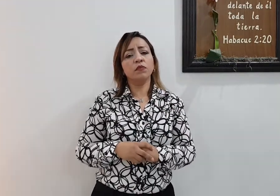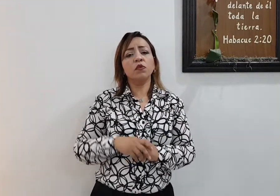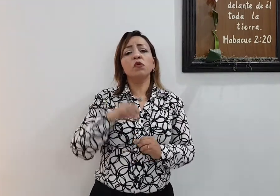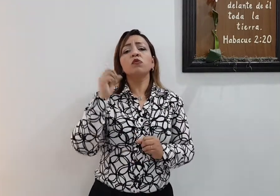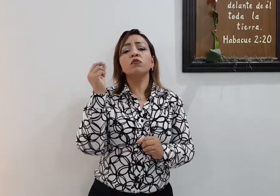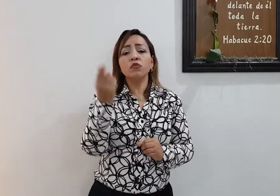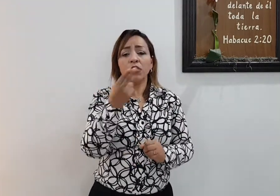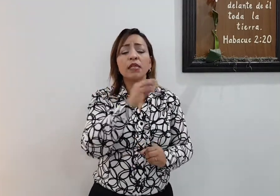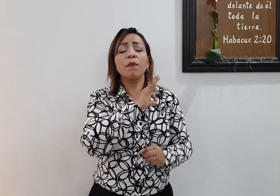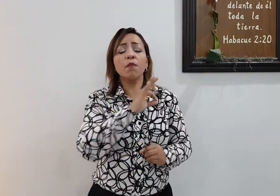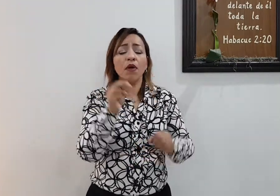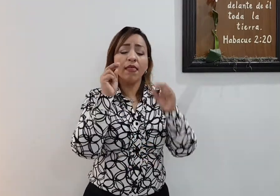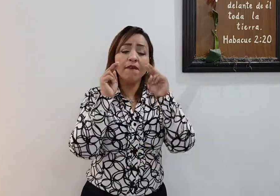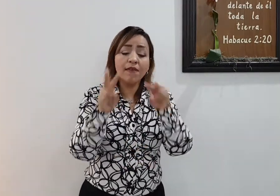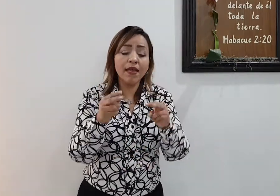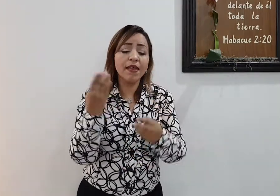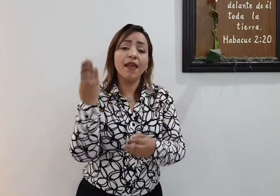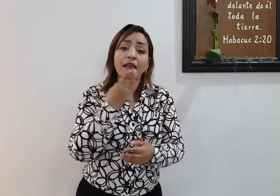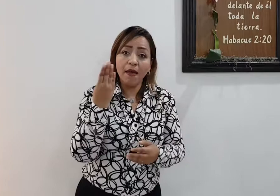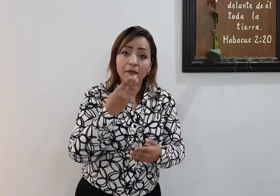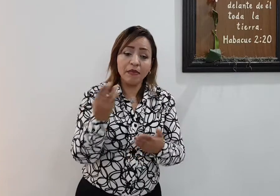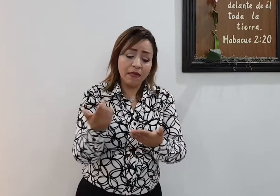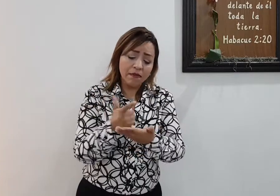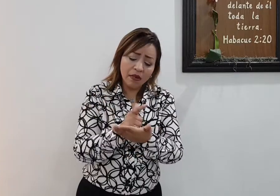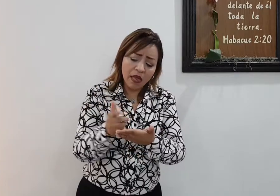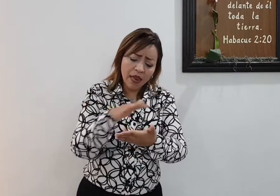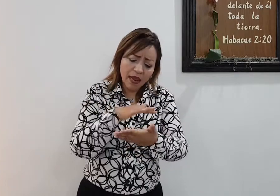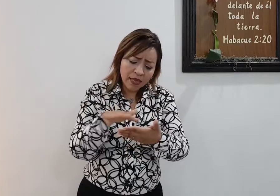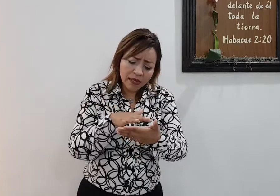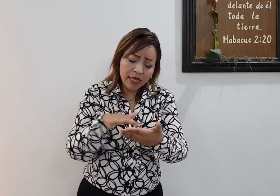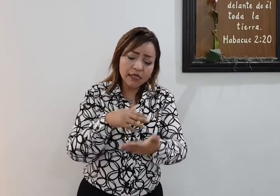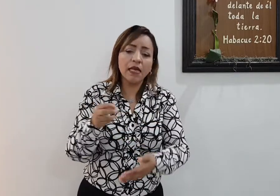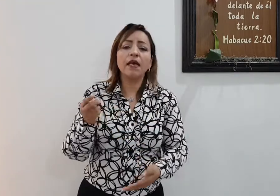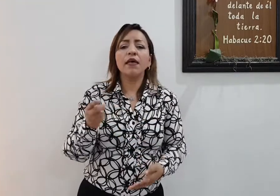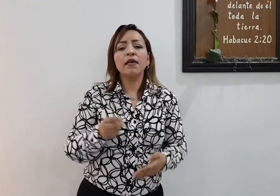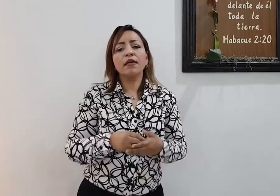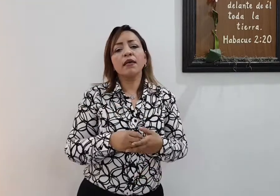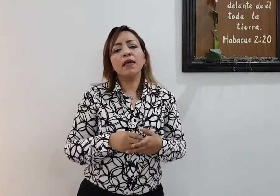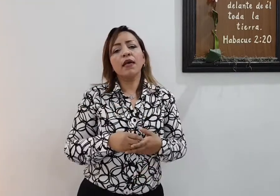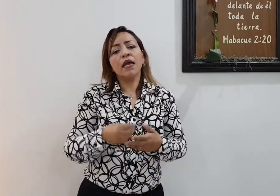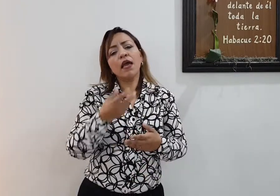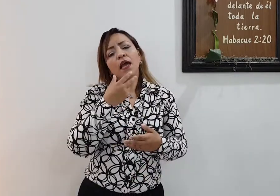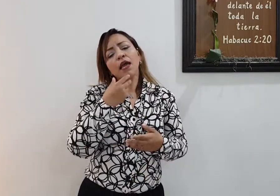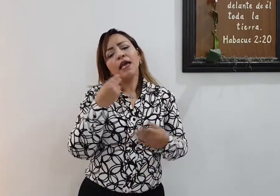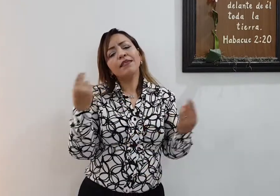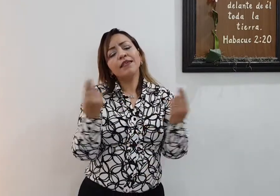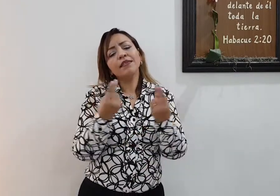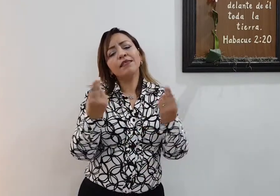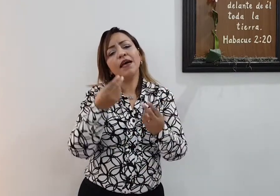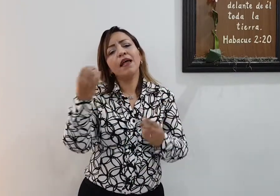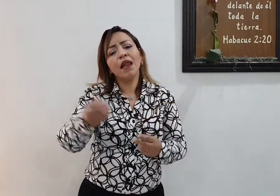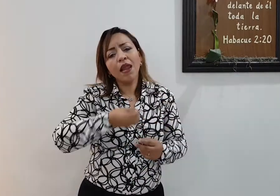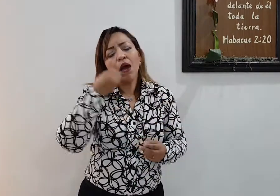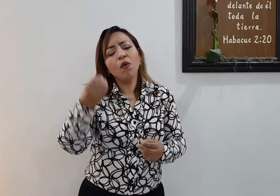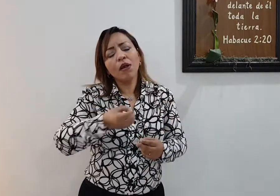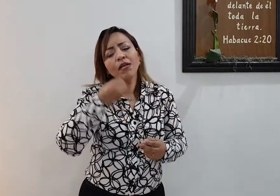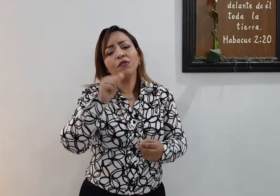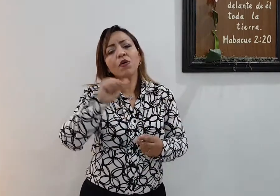clama a Dios. Y es así porque es relevante en nuestras vidas la oración al Señor. El tiempo de